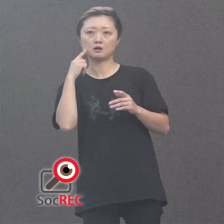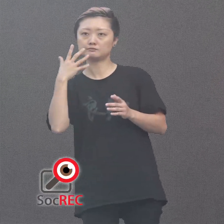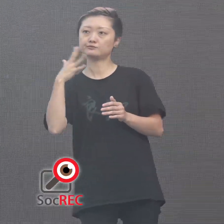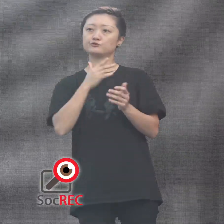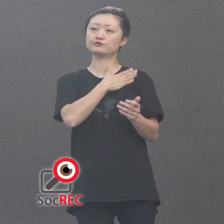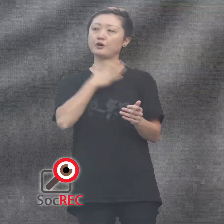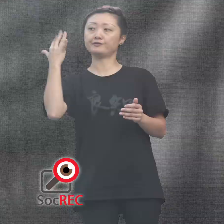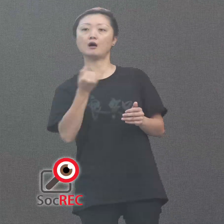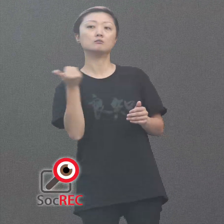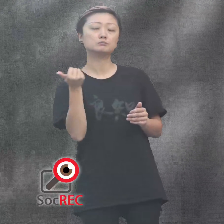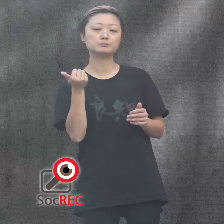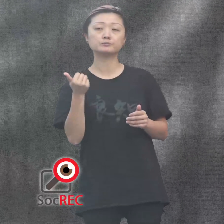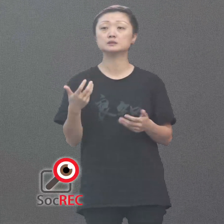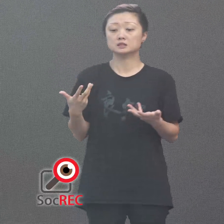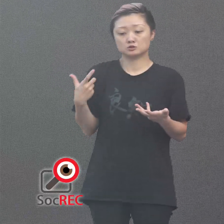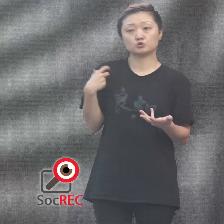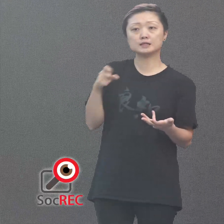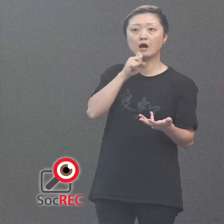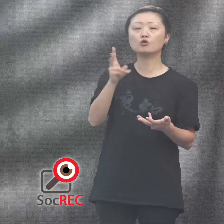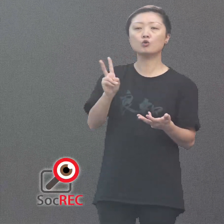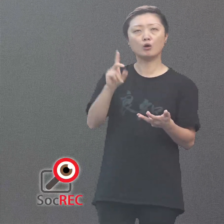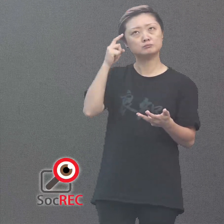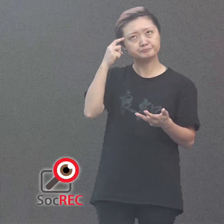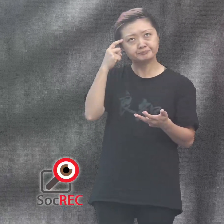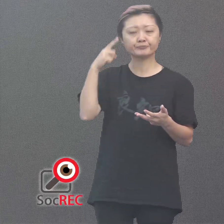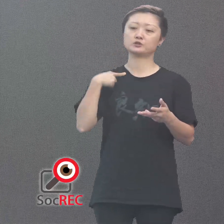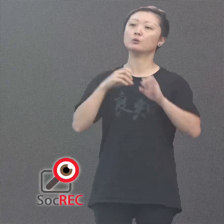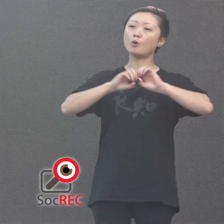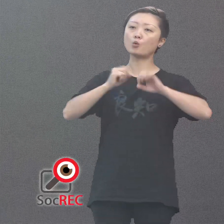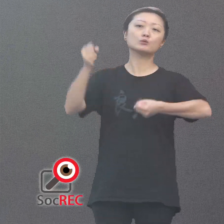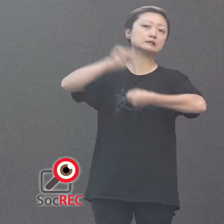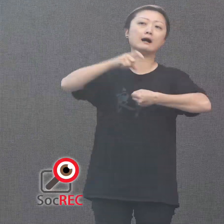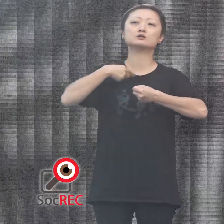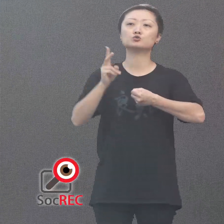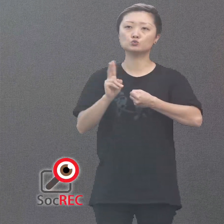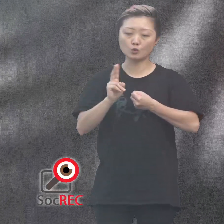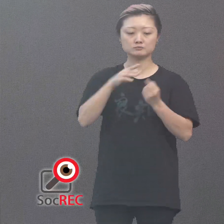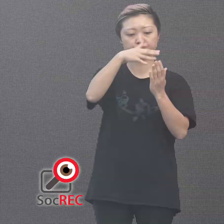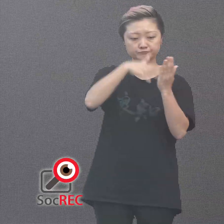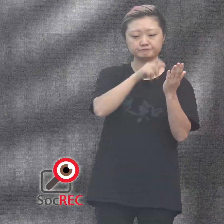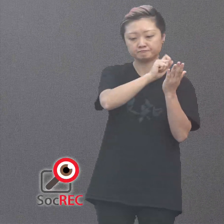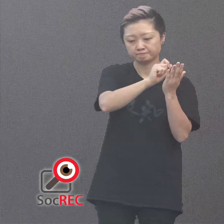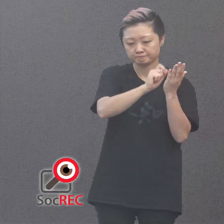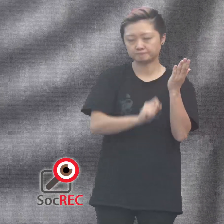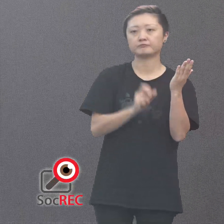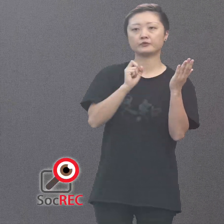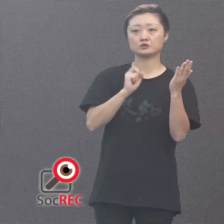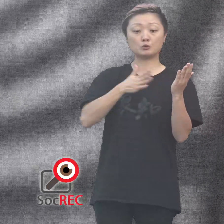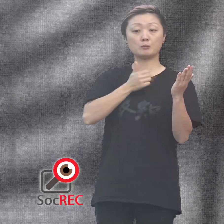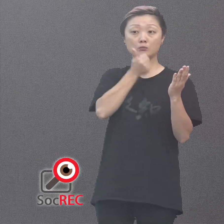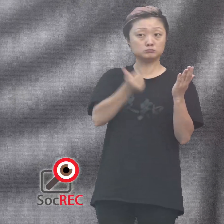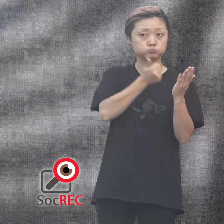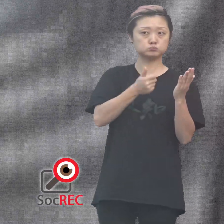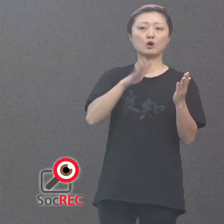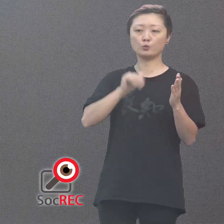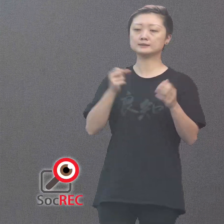緊另外四份報告咧，就是、由四個嘅角度去切入，亦都係去俾翻聯合國嘅議會咧去討論翻嘅。咁呢四個角度